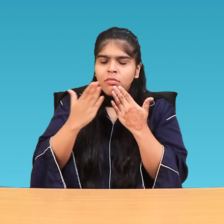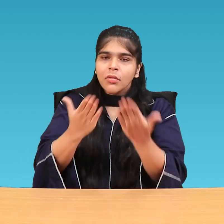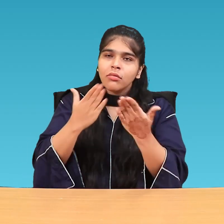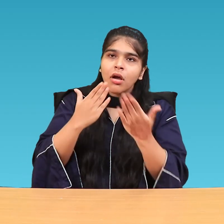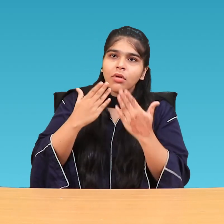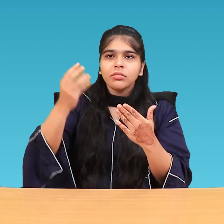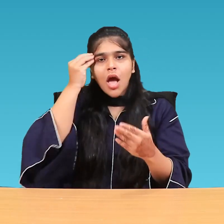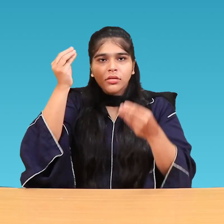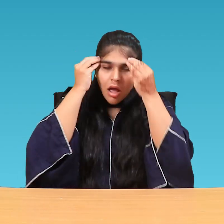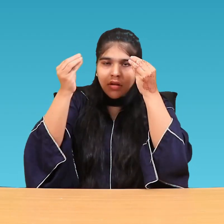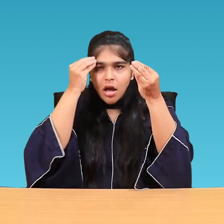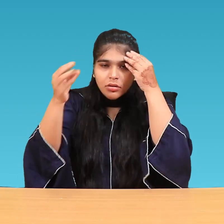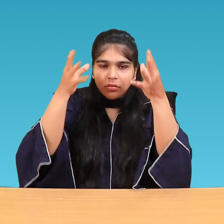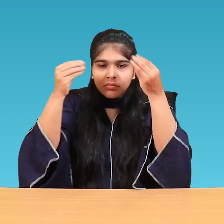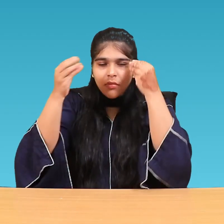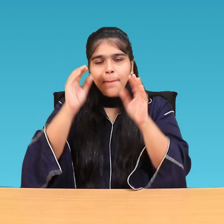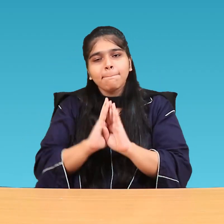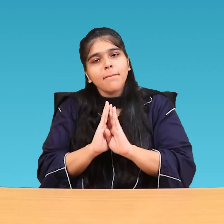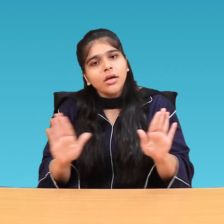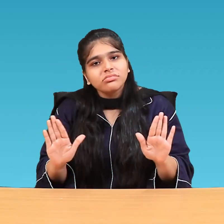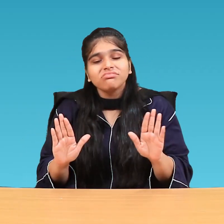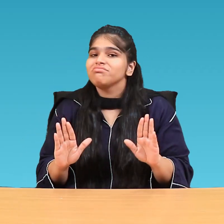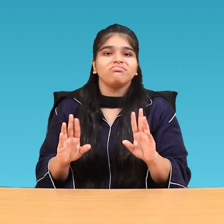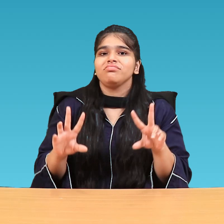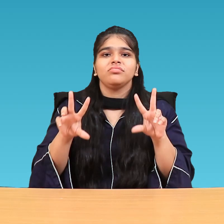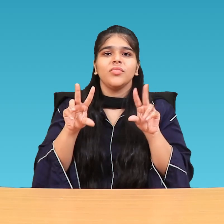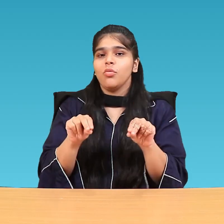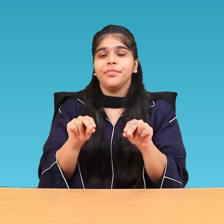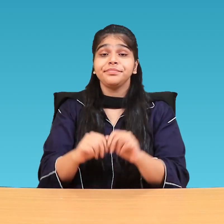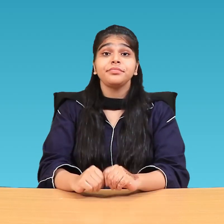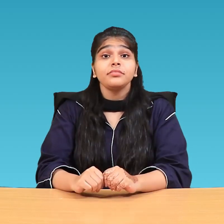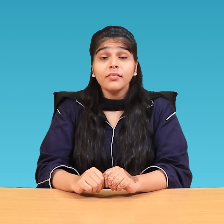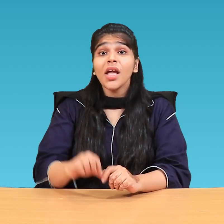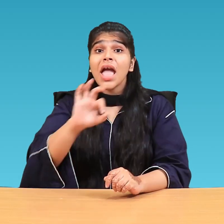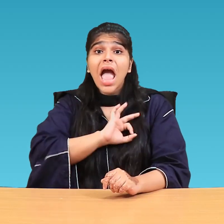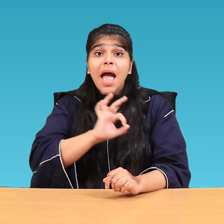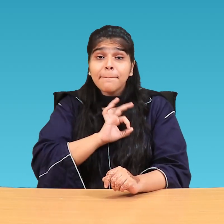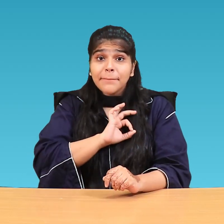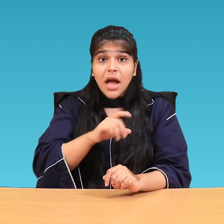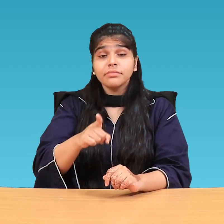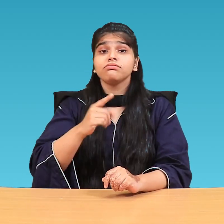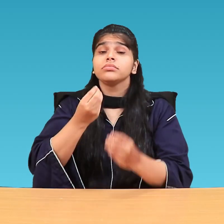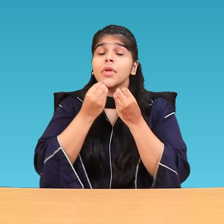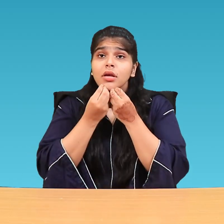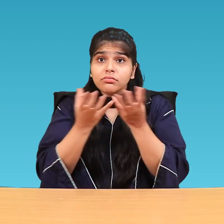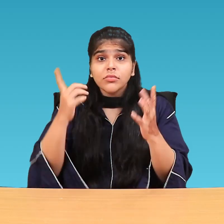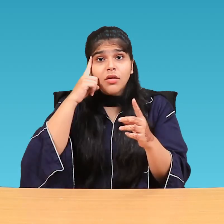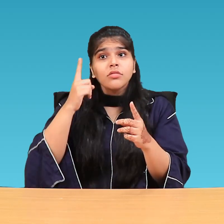होता है कि मेमोराइजेशन पर फोकस करें। तो इमरान खान ने और PTI ने ये जो है पेश किया और ये